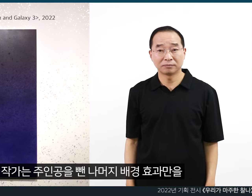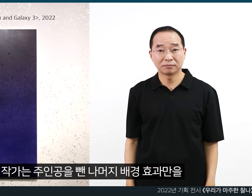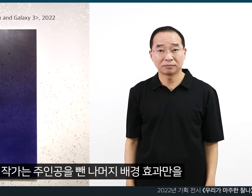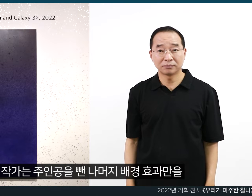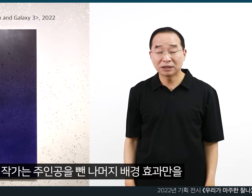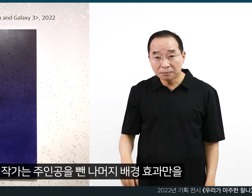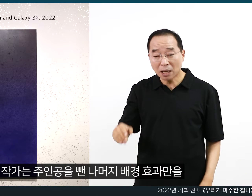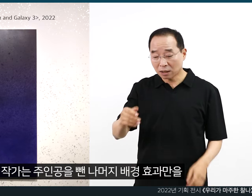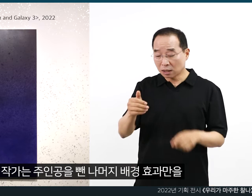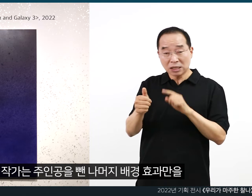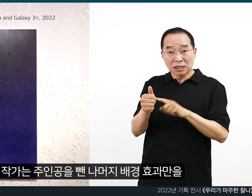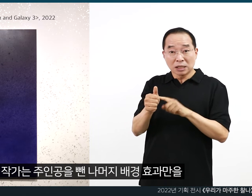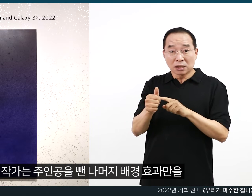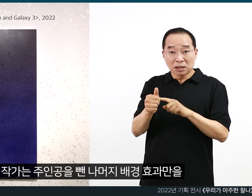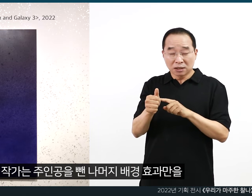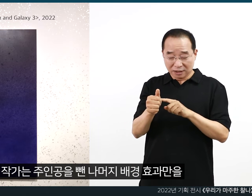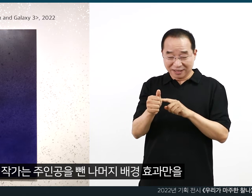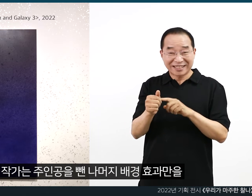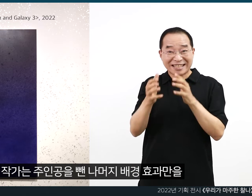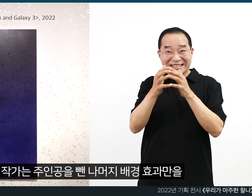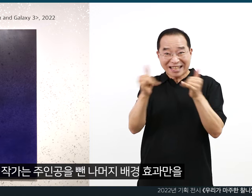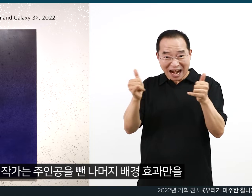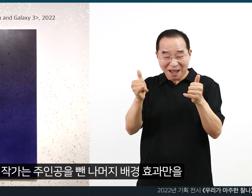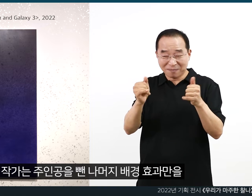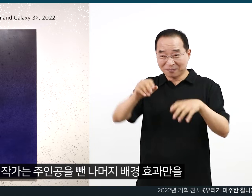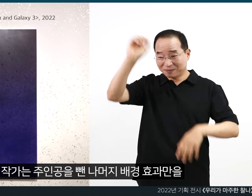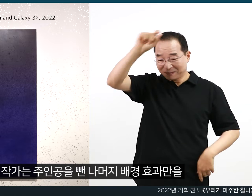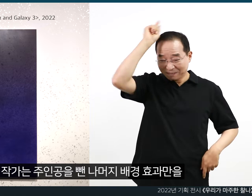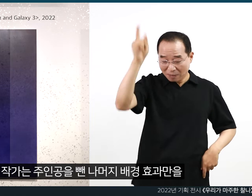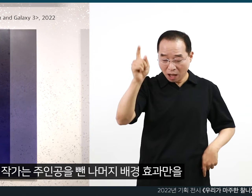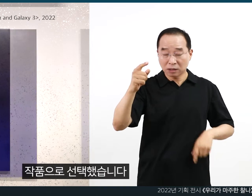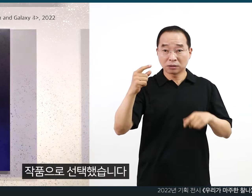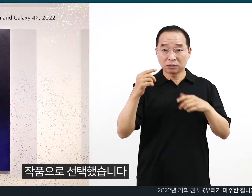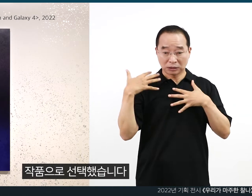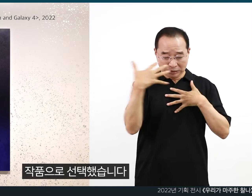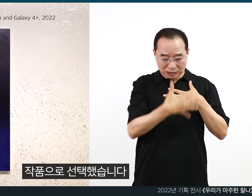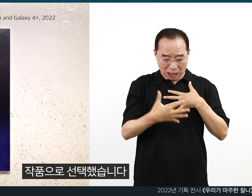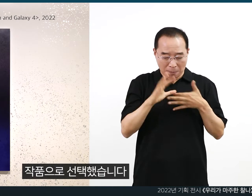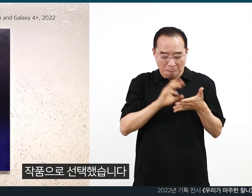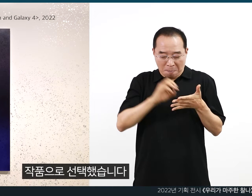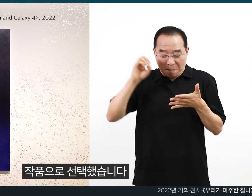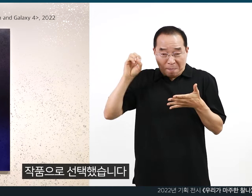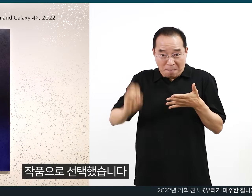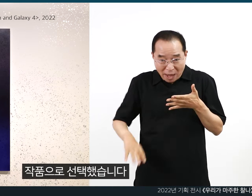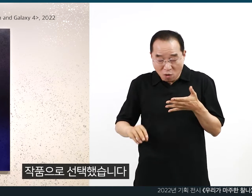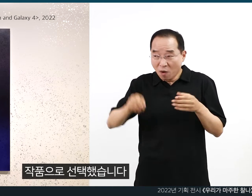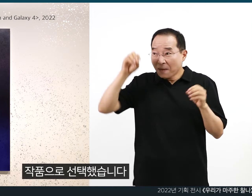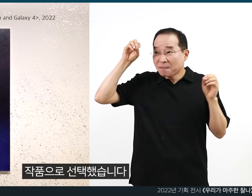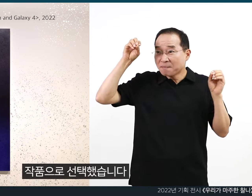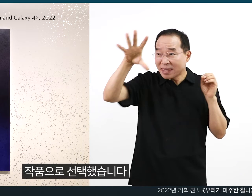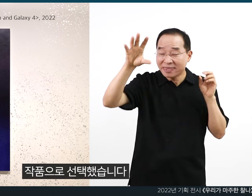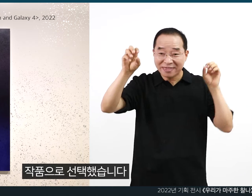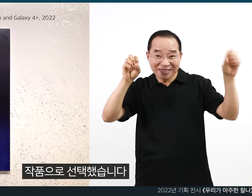하지만 작가는 주인공을 뺀 나머지 배경 효과만을 작품으로 선택했습니다.